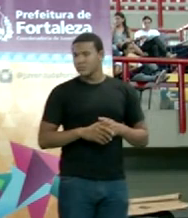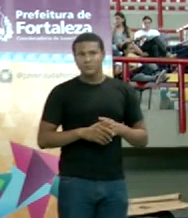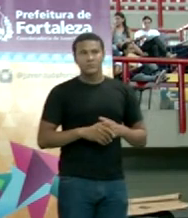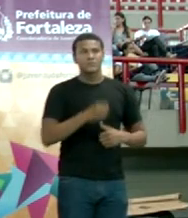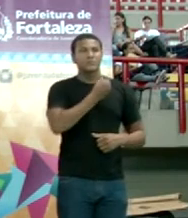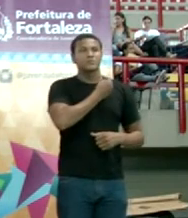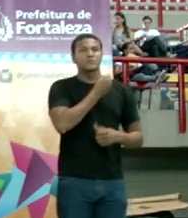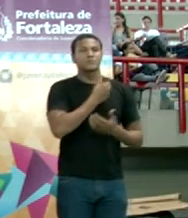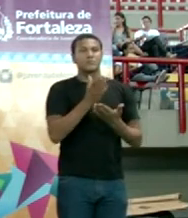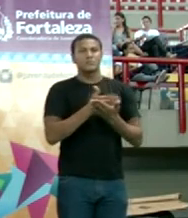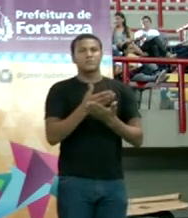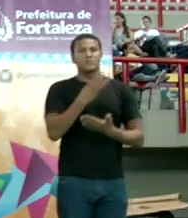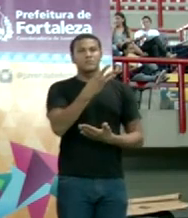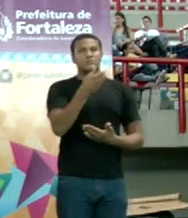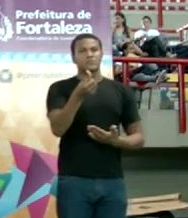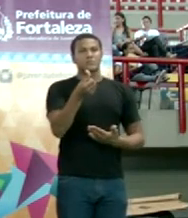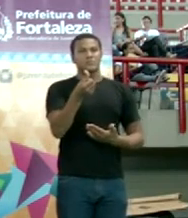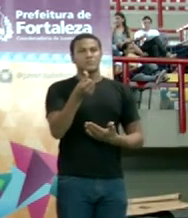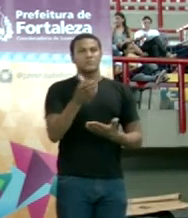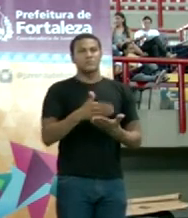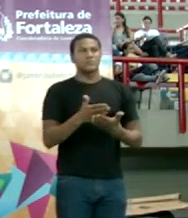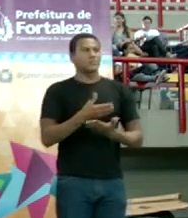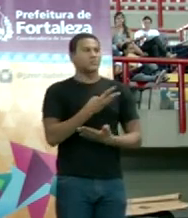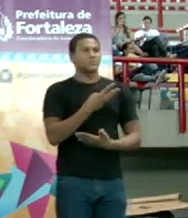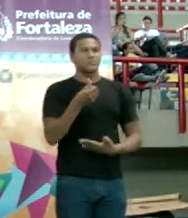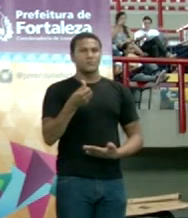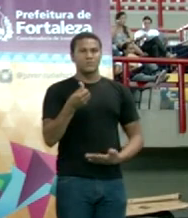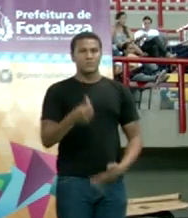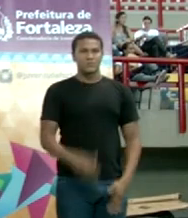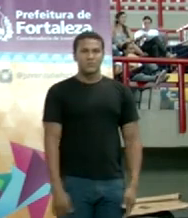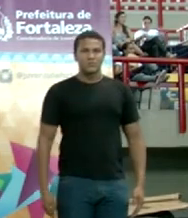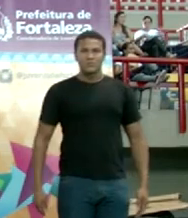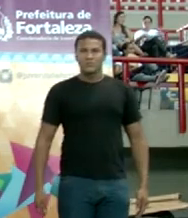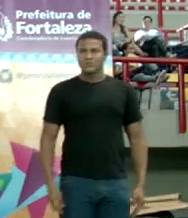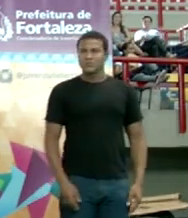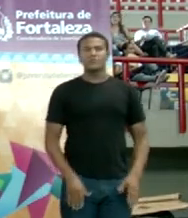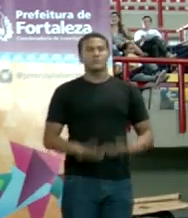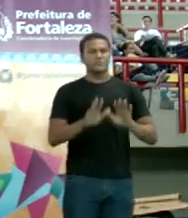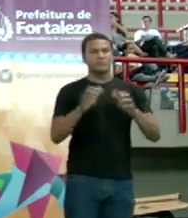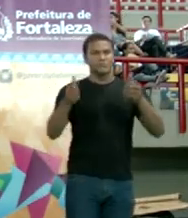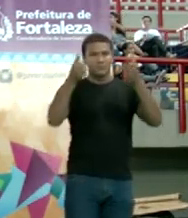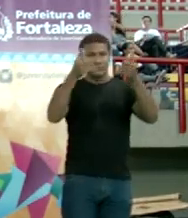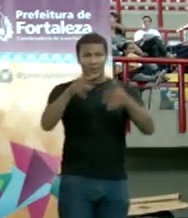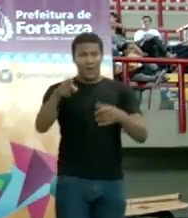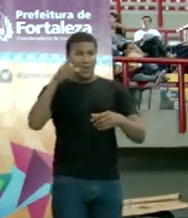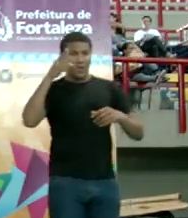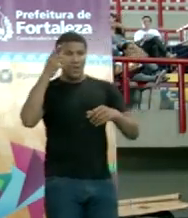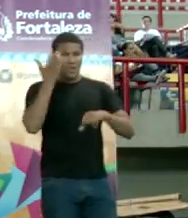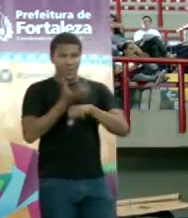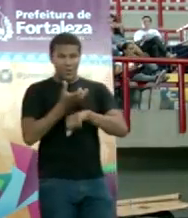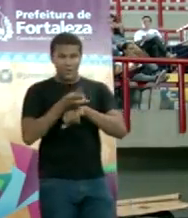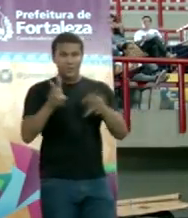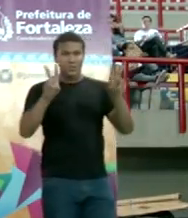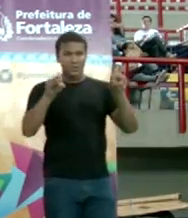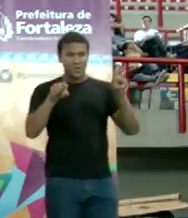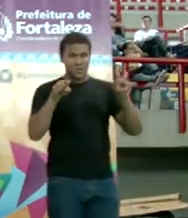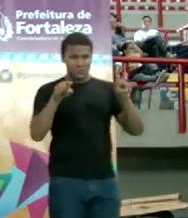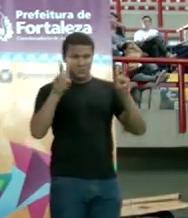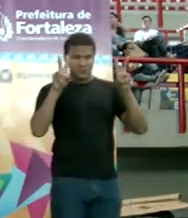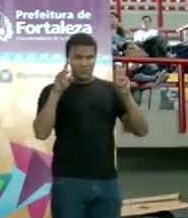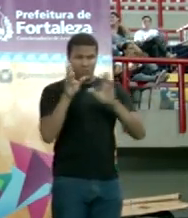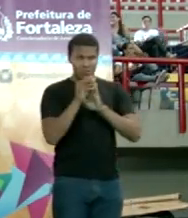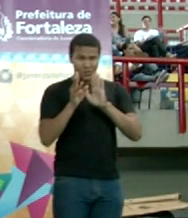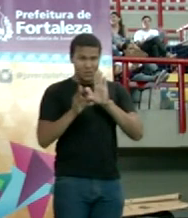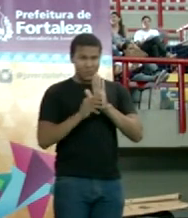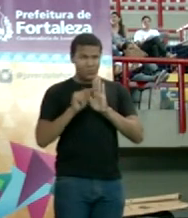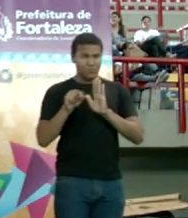página 36. Olha, deixa eu até explicar uma coisa para vocês. Essa matéria, ela é o tipo da